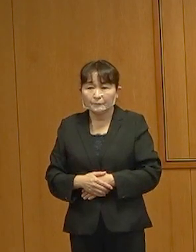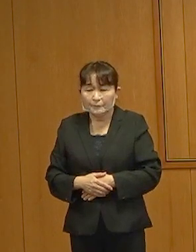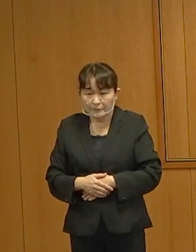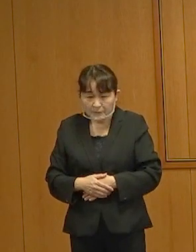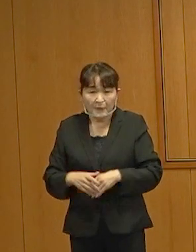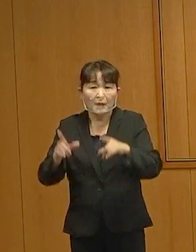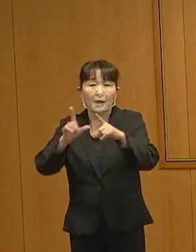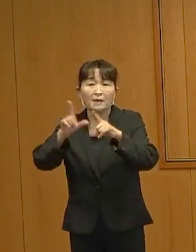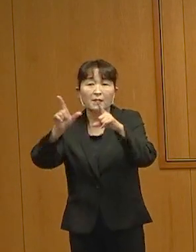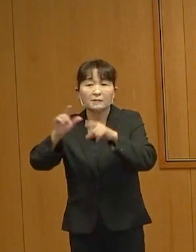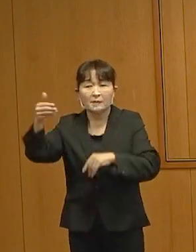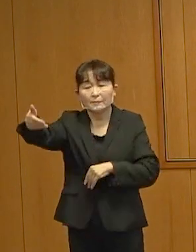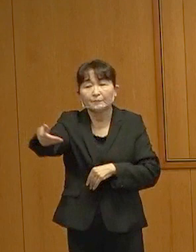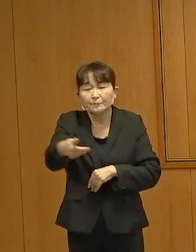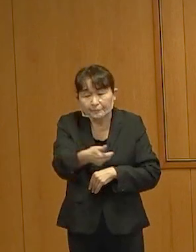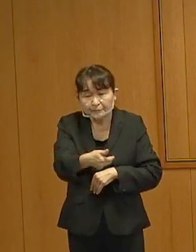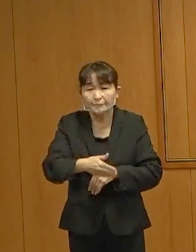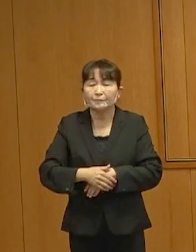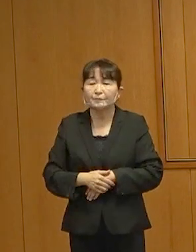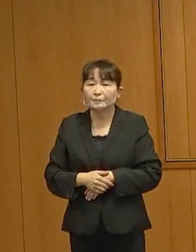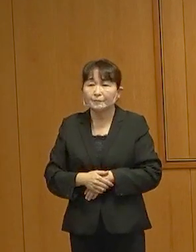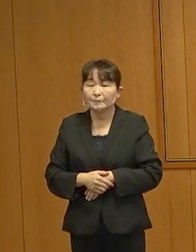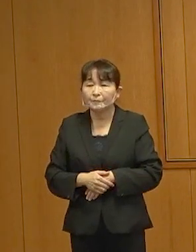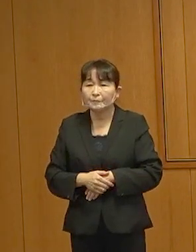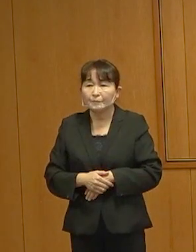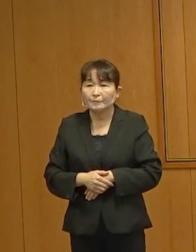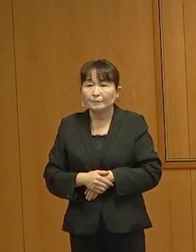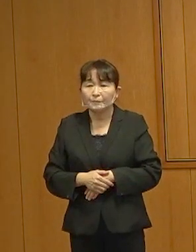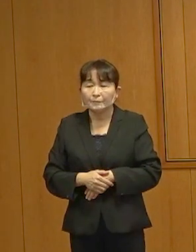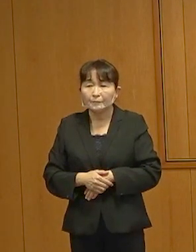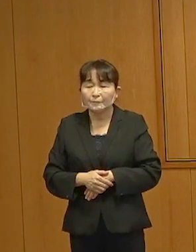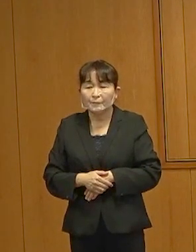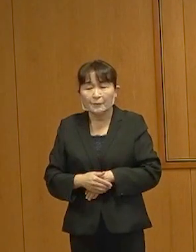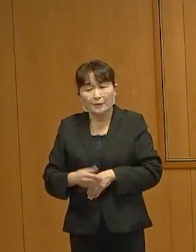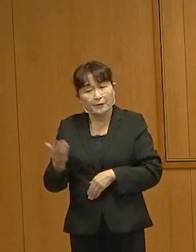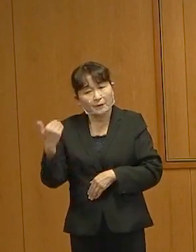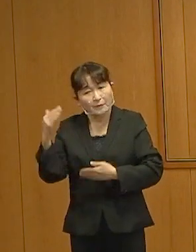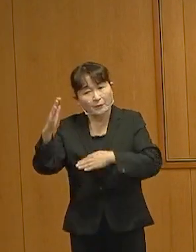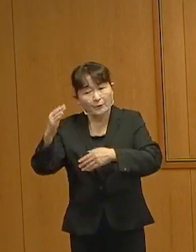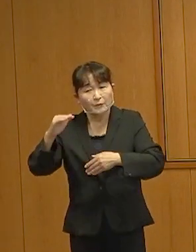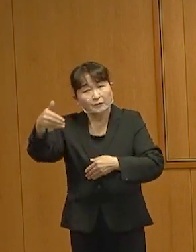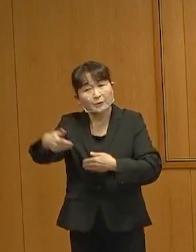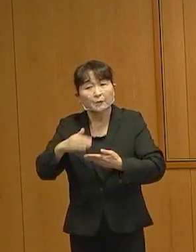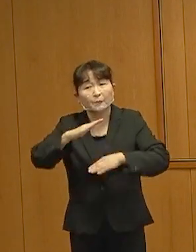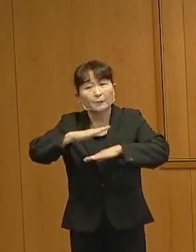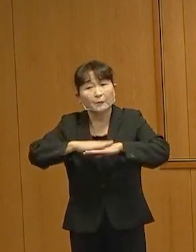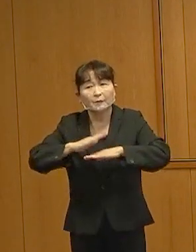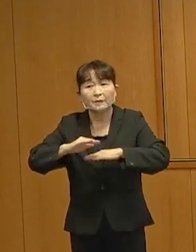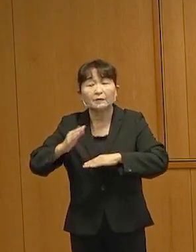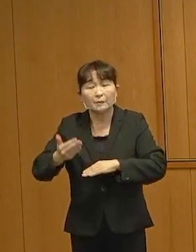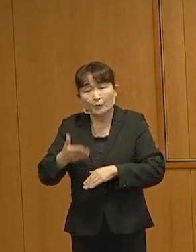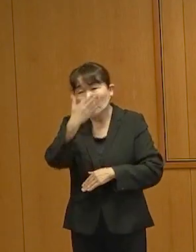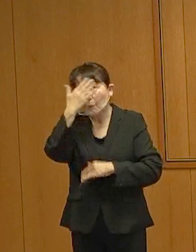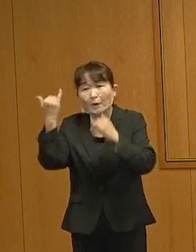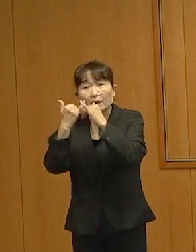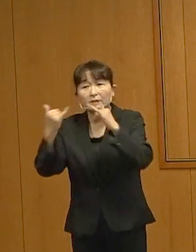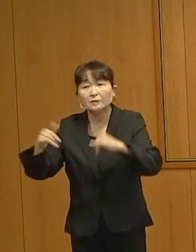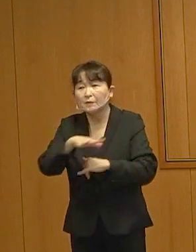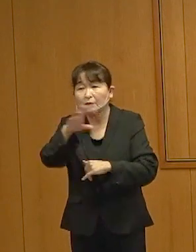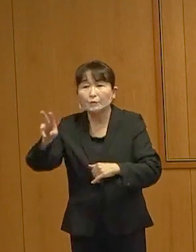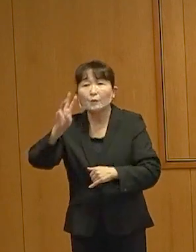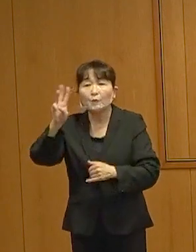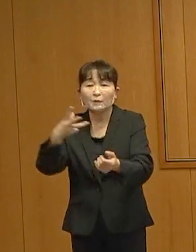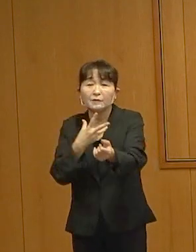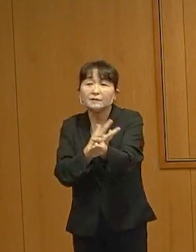NHK の一柳です。よろしくお願いいたします。ちょっと重なる部分もあるかもしれませんが、まず若者のワクチン